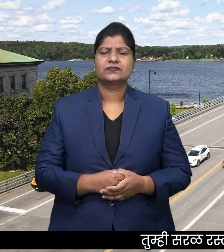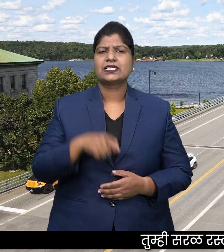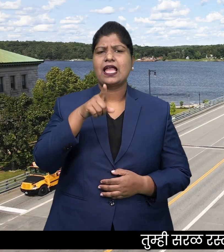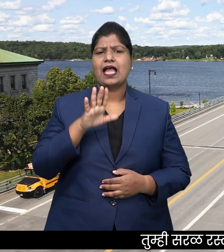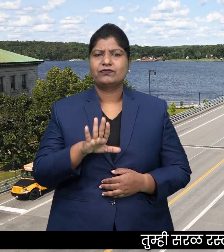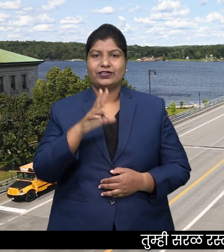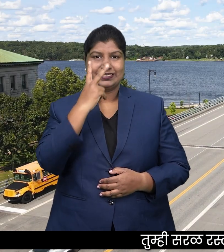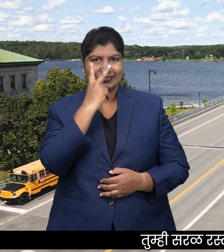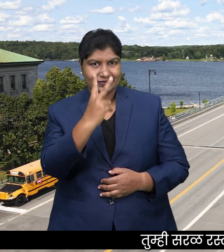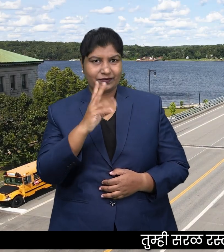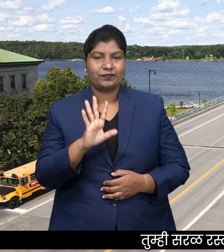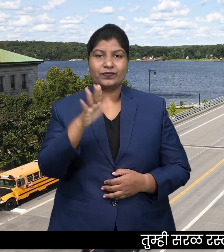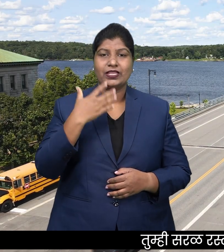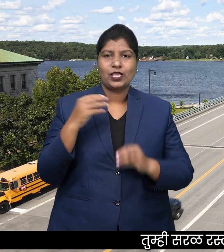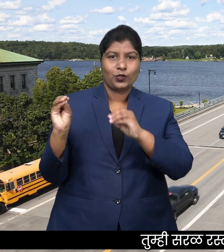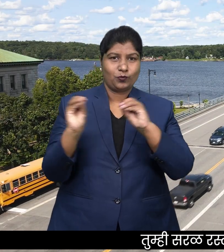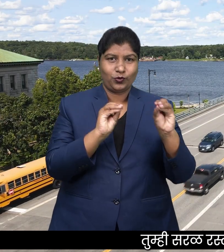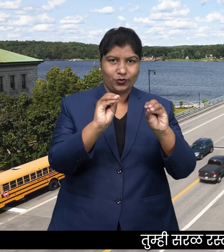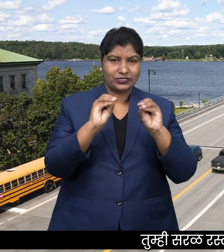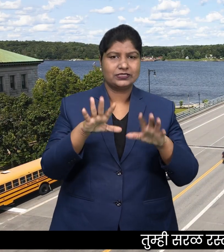तुम्ही सरळ रस्त्यावर वाहनांची हालचाल,